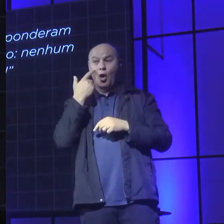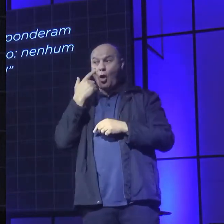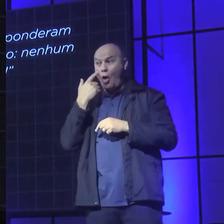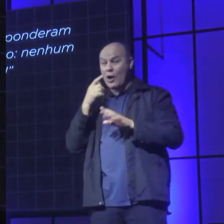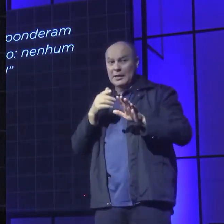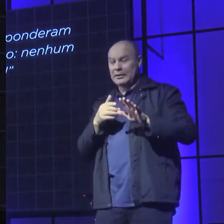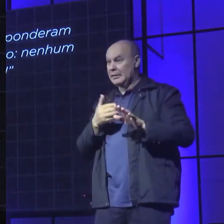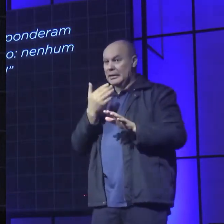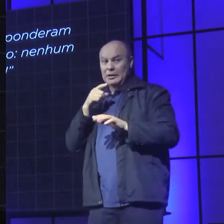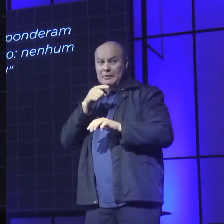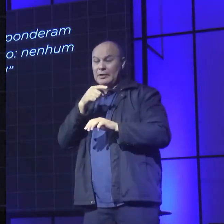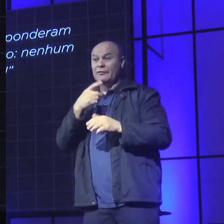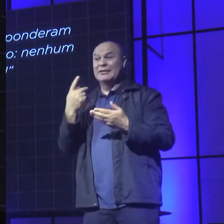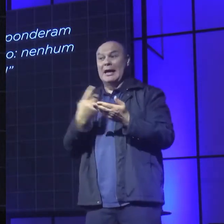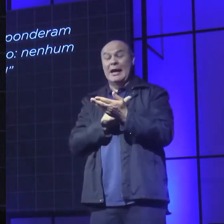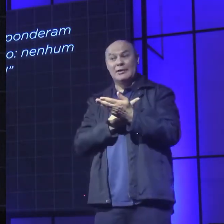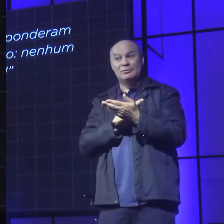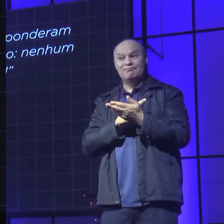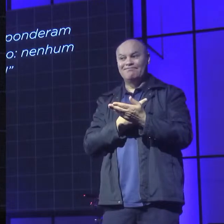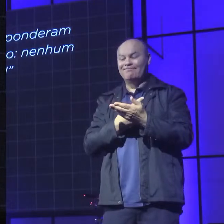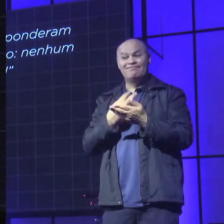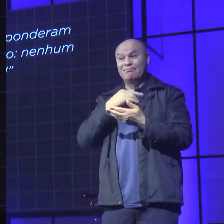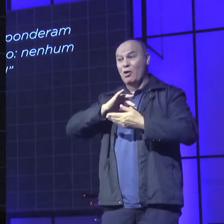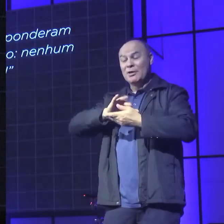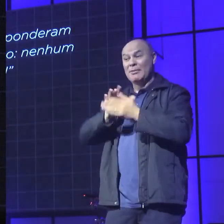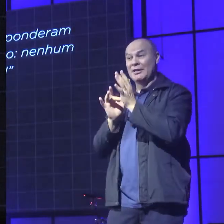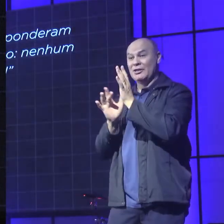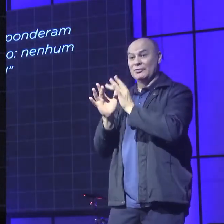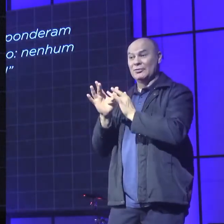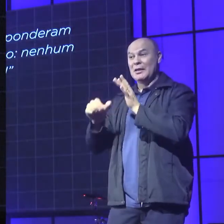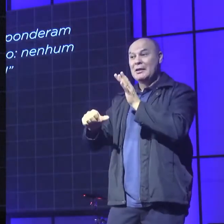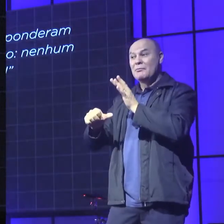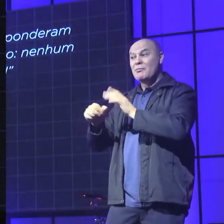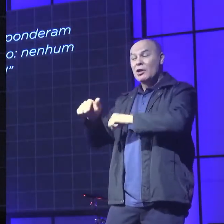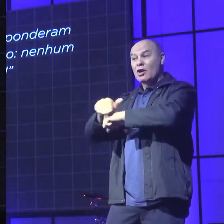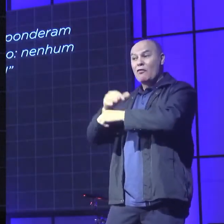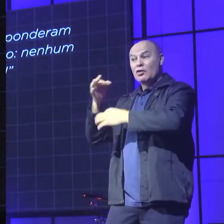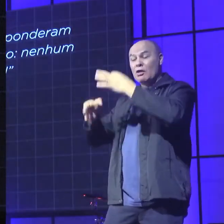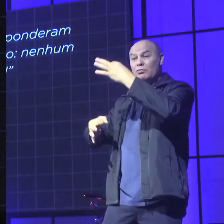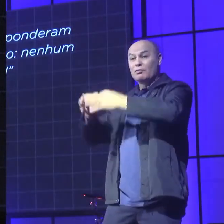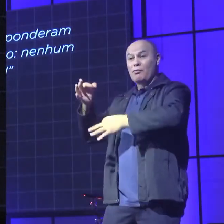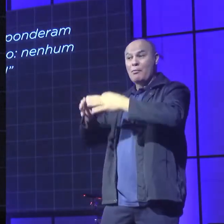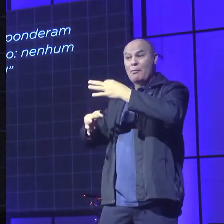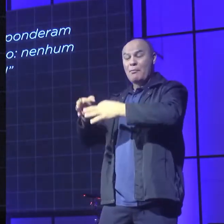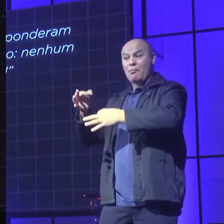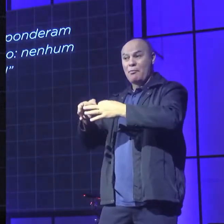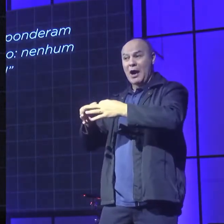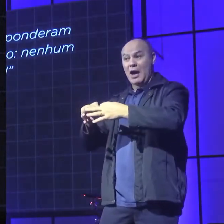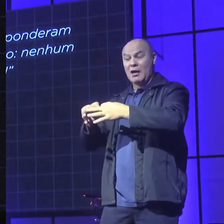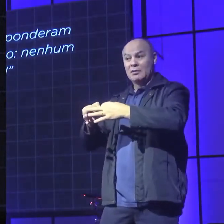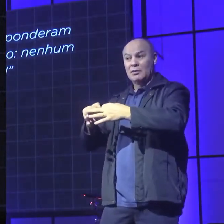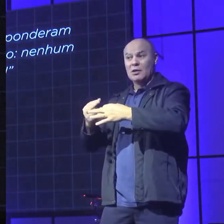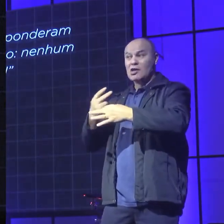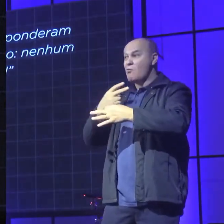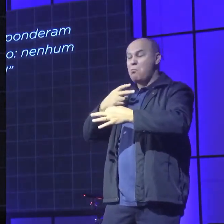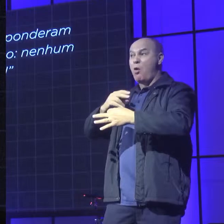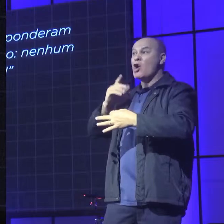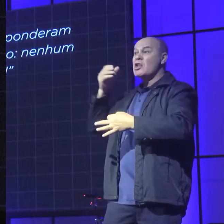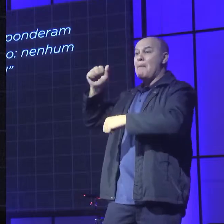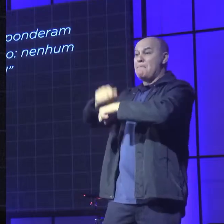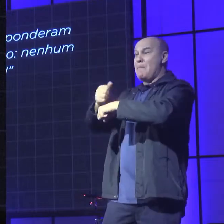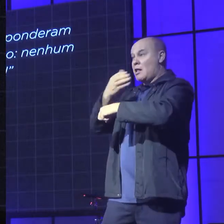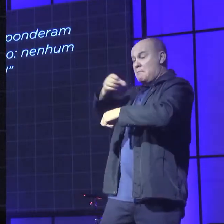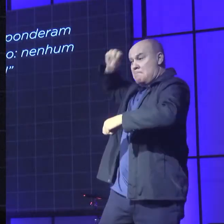Nicodemos, em volta das pessoas que ele estavam, ele se posicionou. Eu queria perguntar uma coisa para